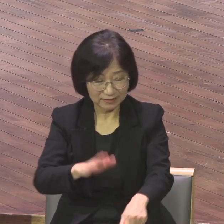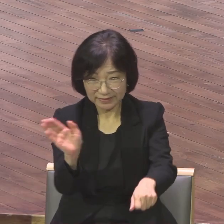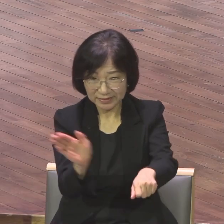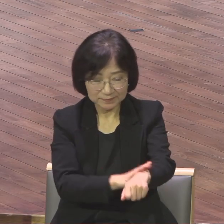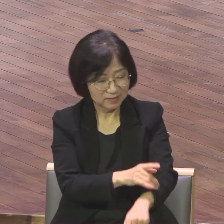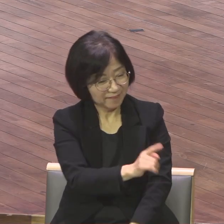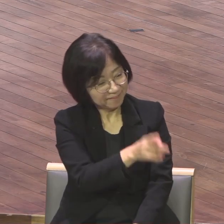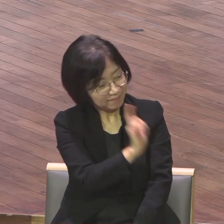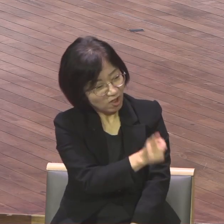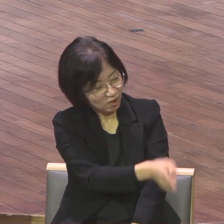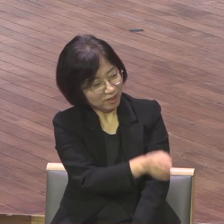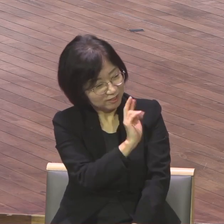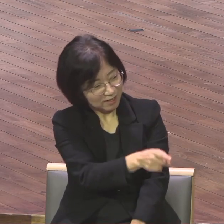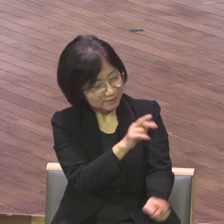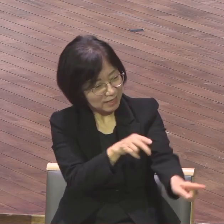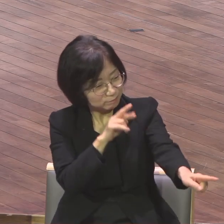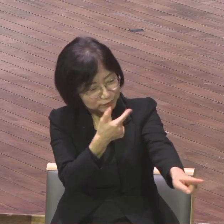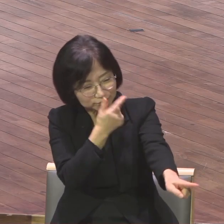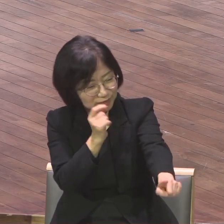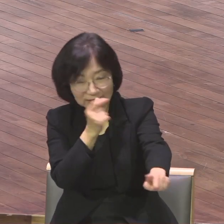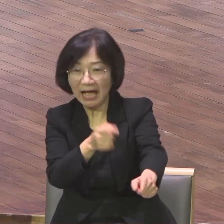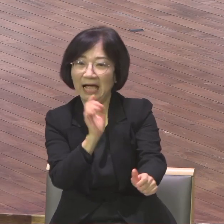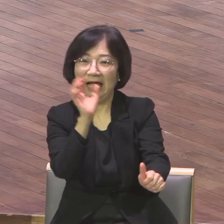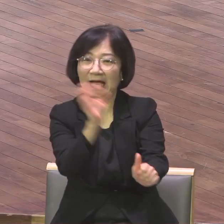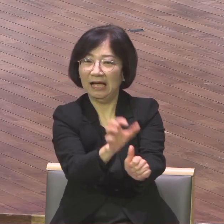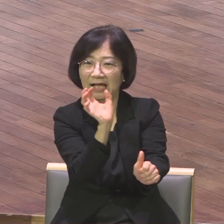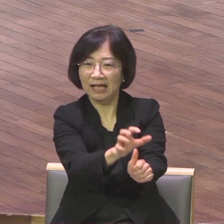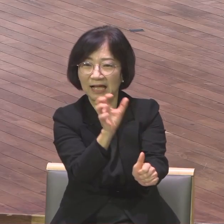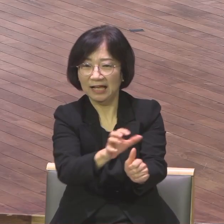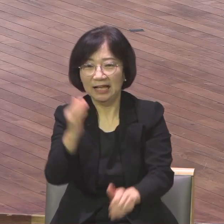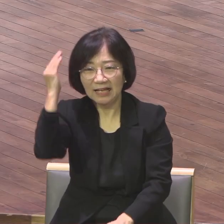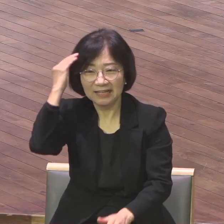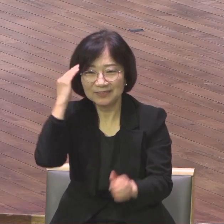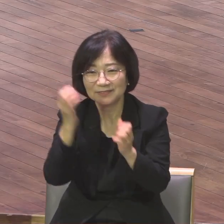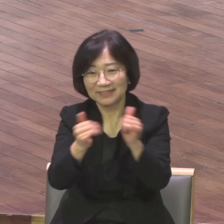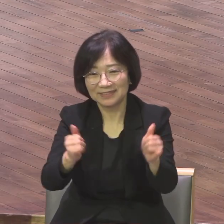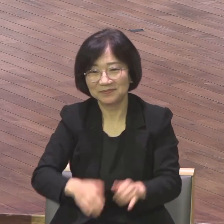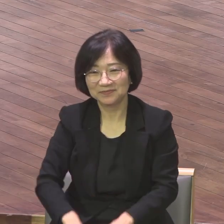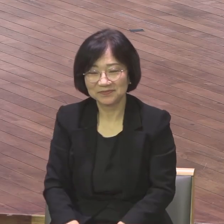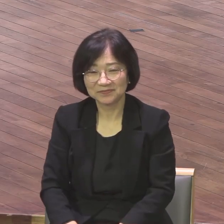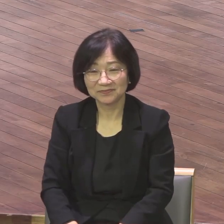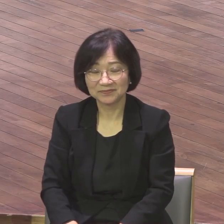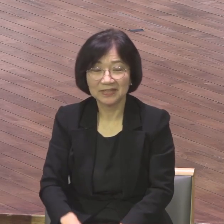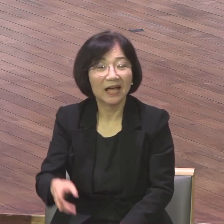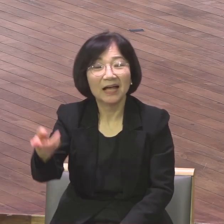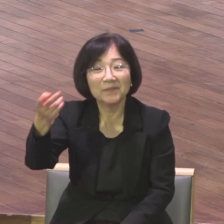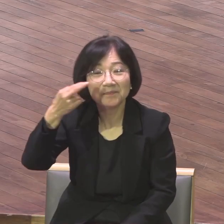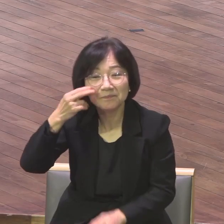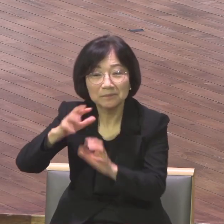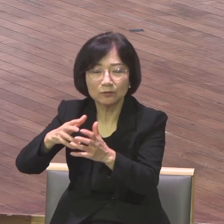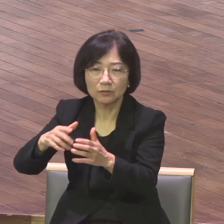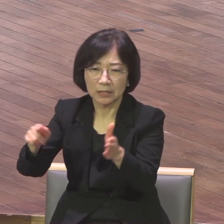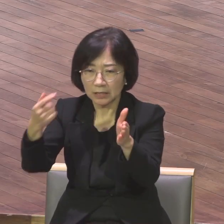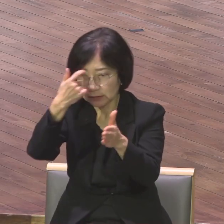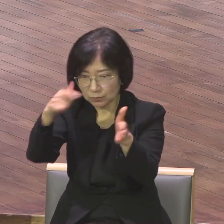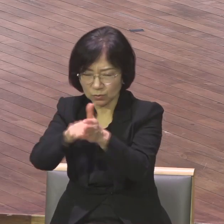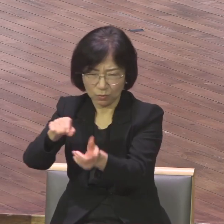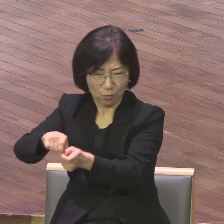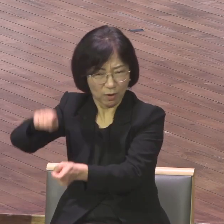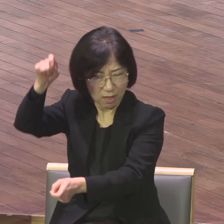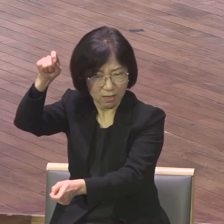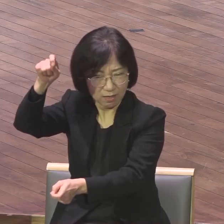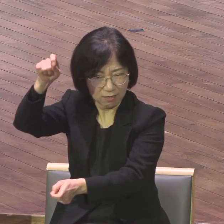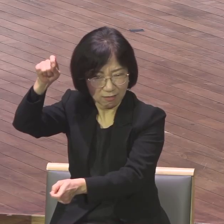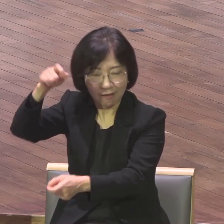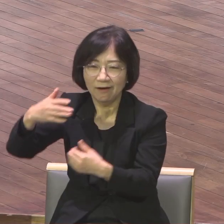이 귀신 문화라니까. 미국 기독교 오래된 문화들 안 그래요? 계속 칭찬 격려합니다. 저도 잘 안